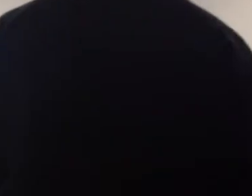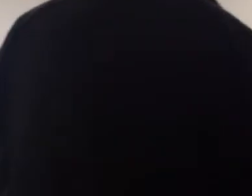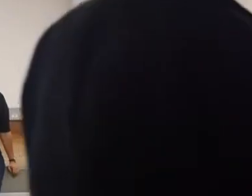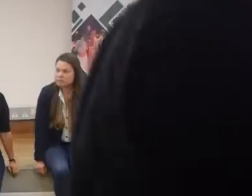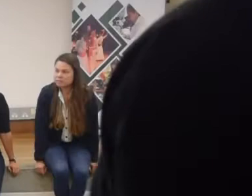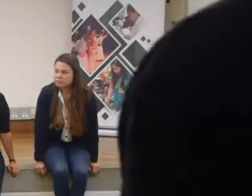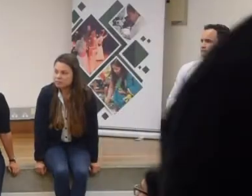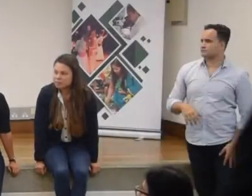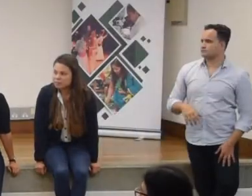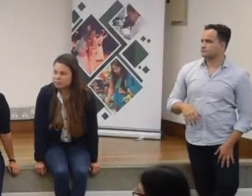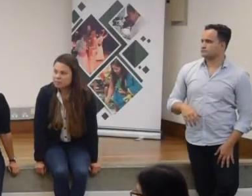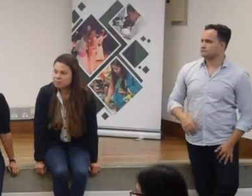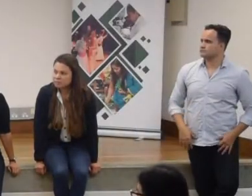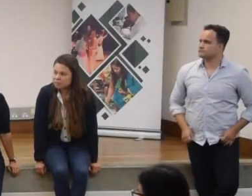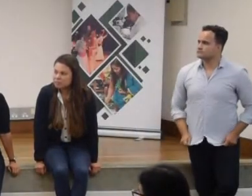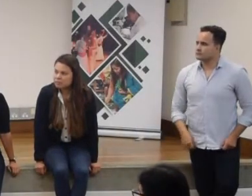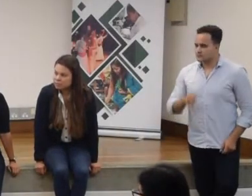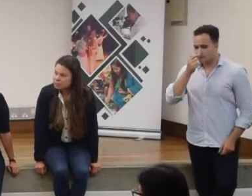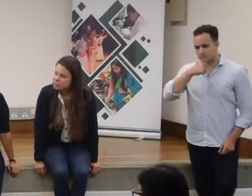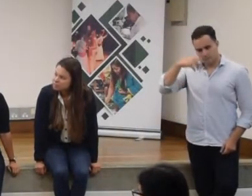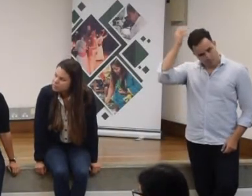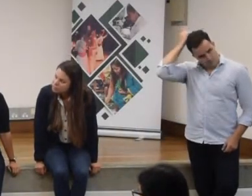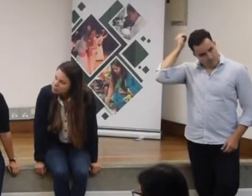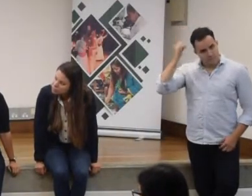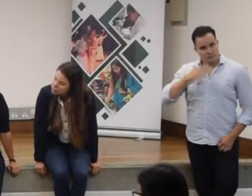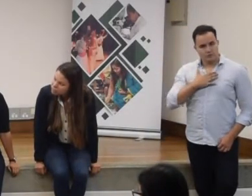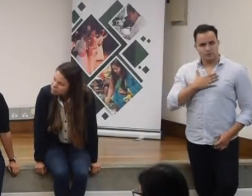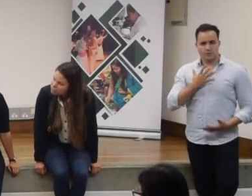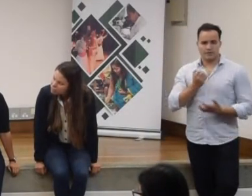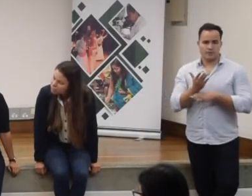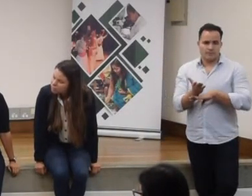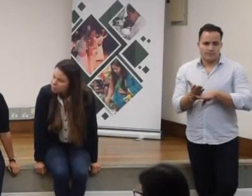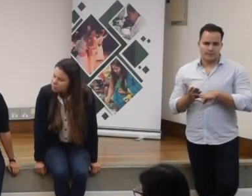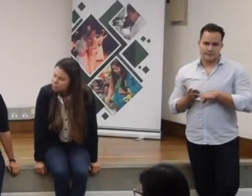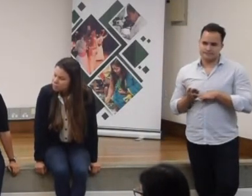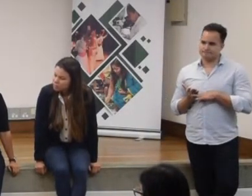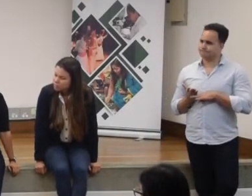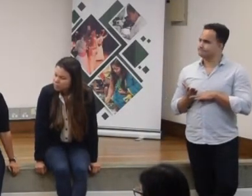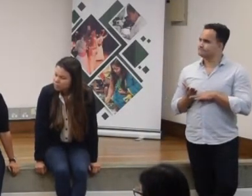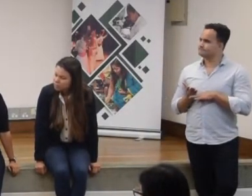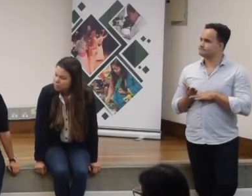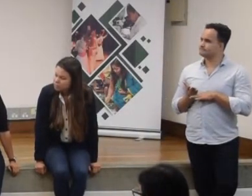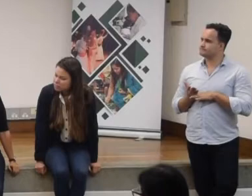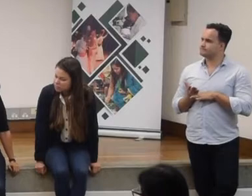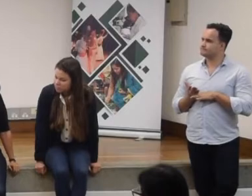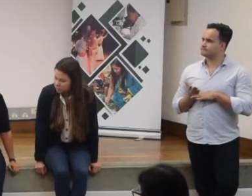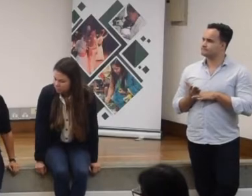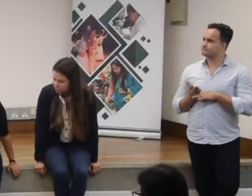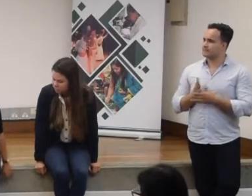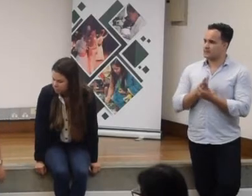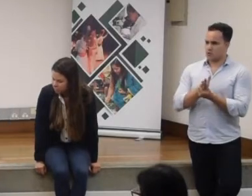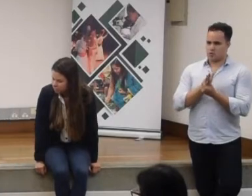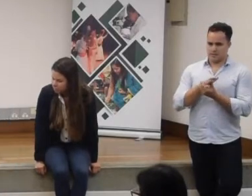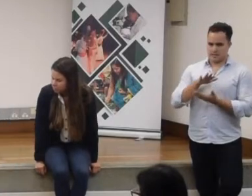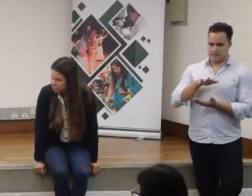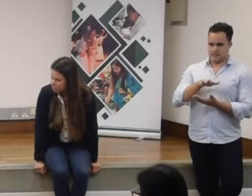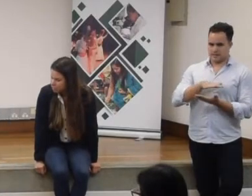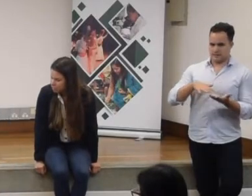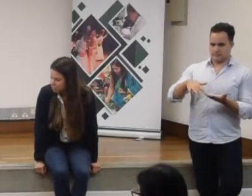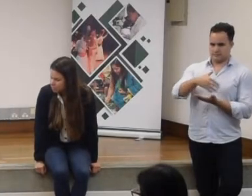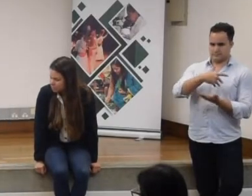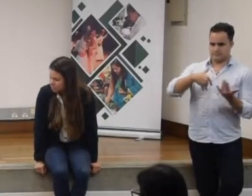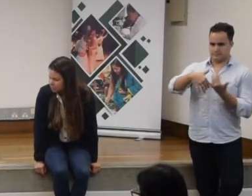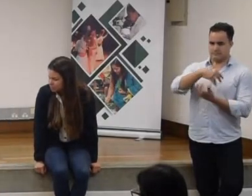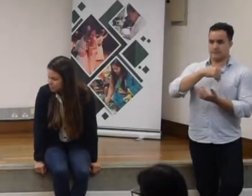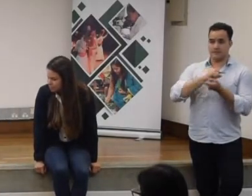mandamos. Yo quería hacer como una petición, se podría decir metodológica, y es que pues